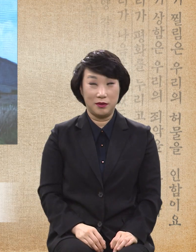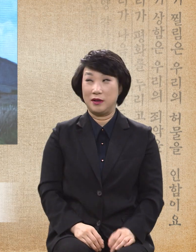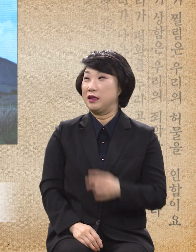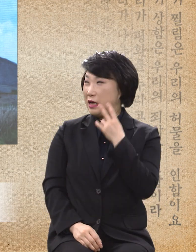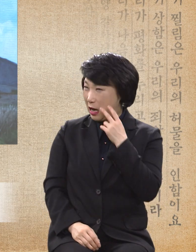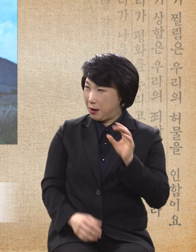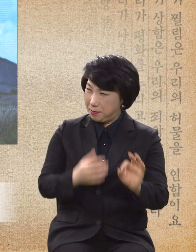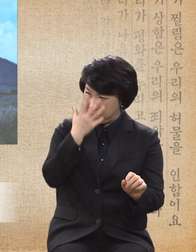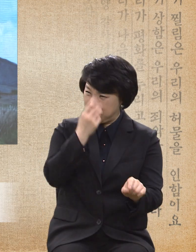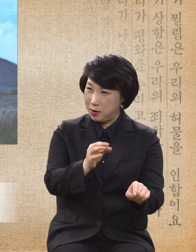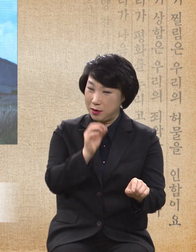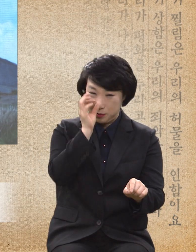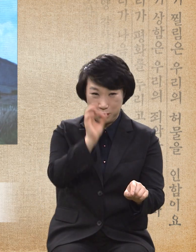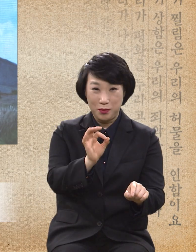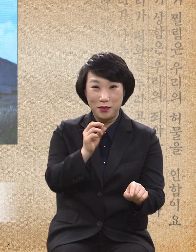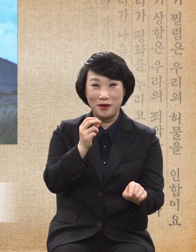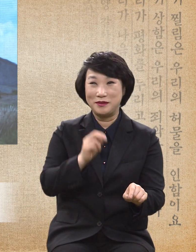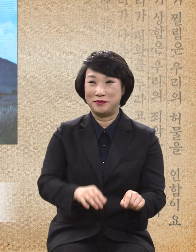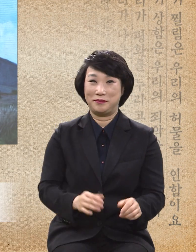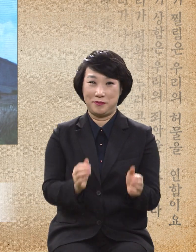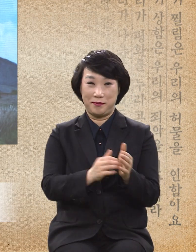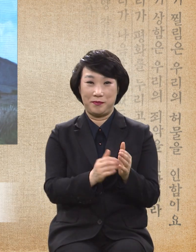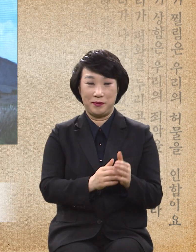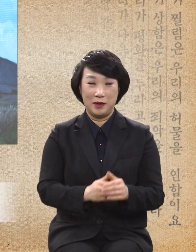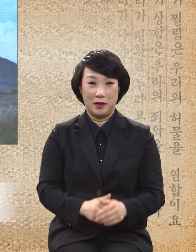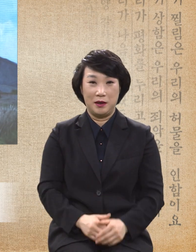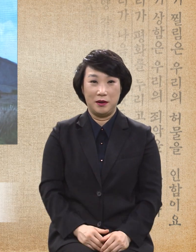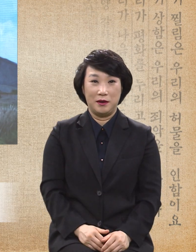예, 보았습니다.